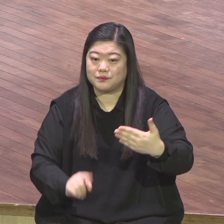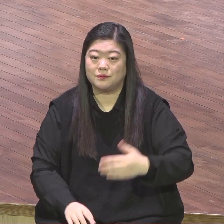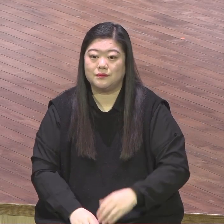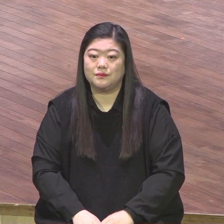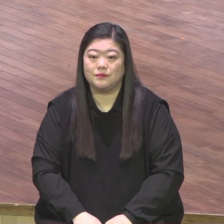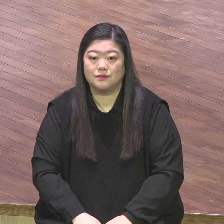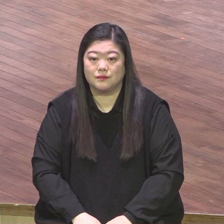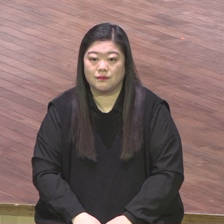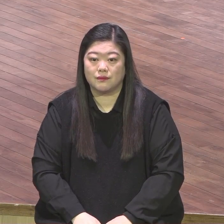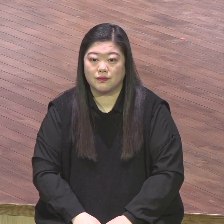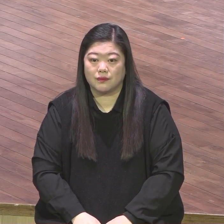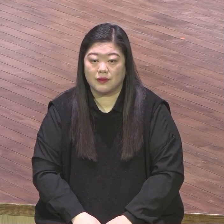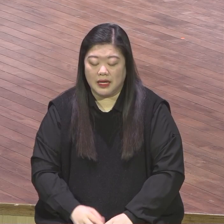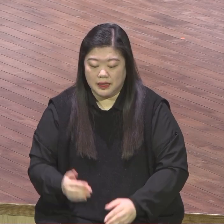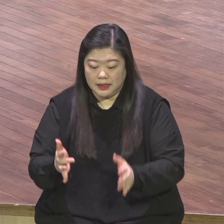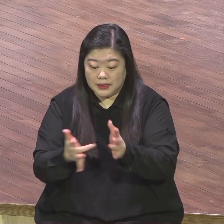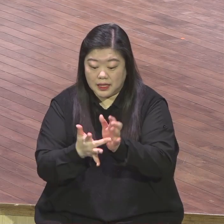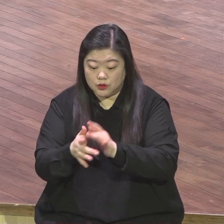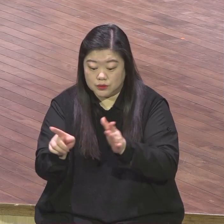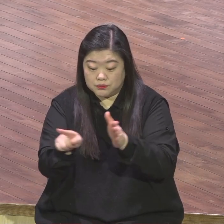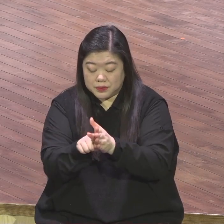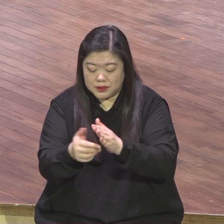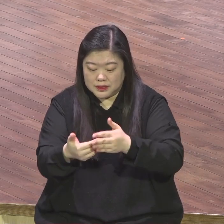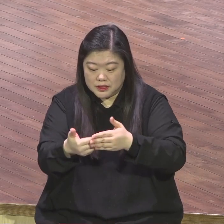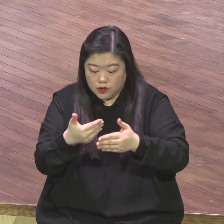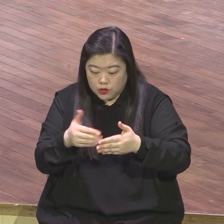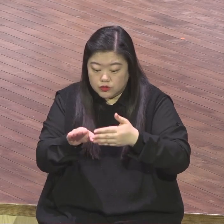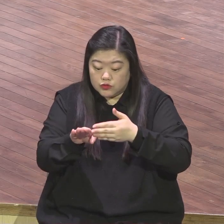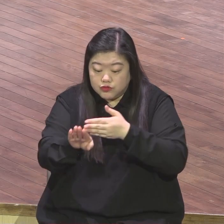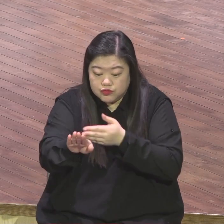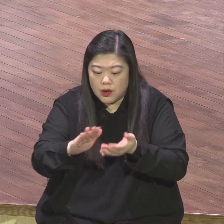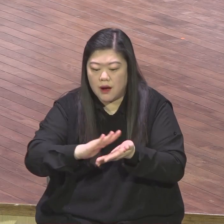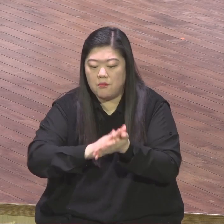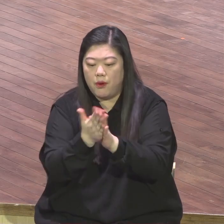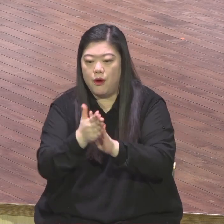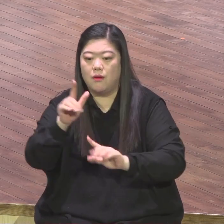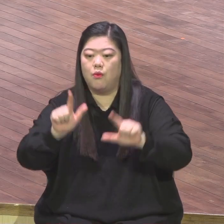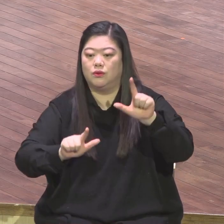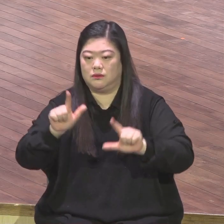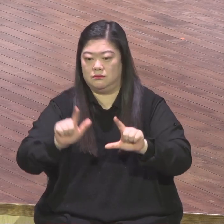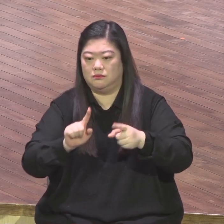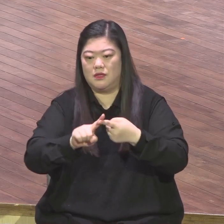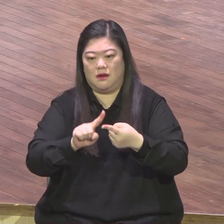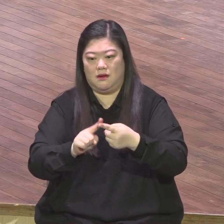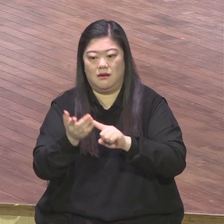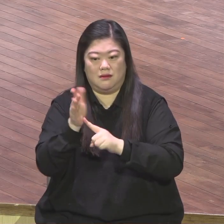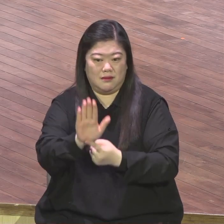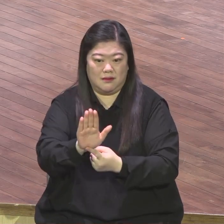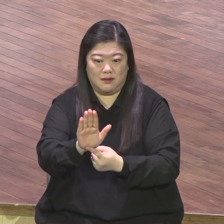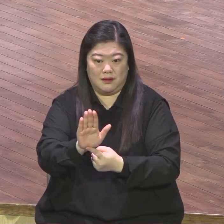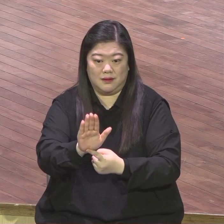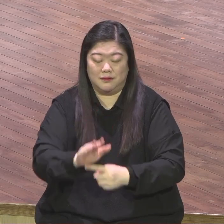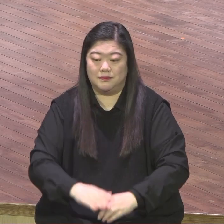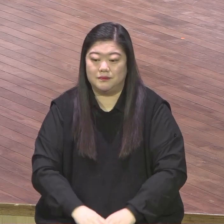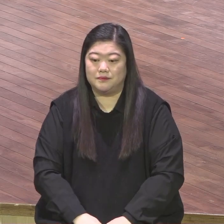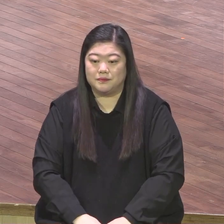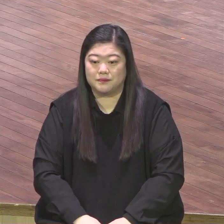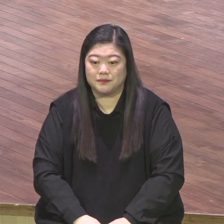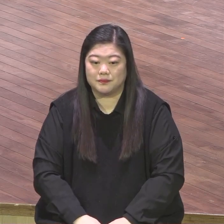어떻게 변화되었는지, 자신이 어떻게 내가 변화되었는지에 대해서 밝히고 있습니다. 그 핵심이 바로